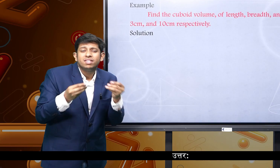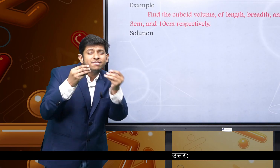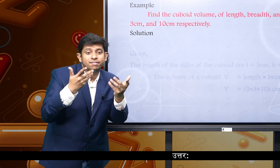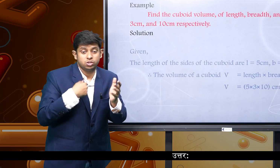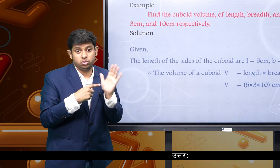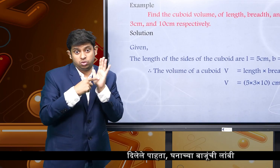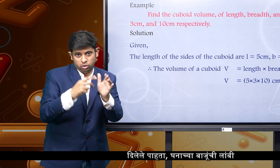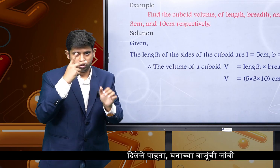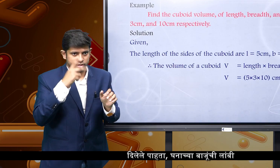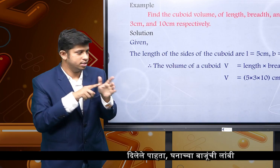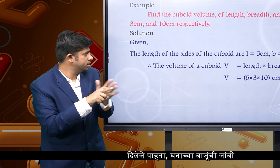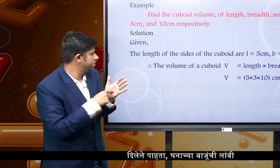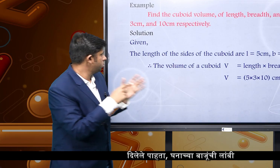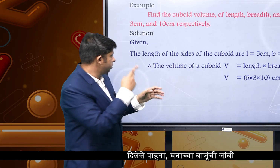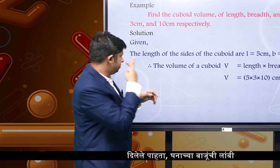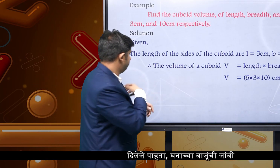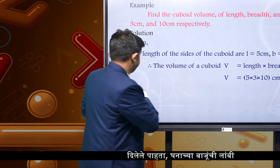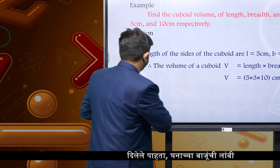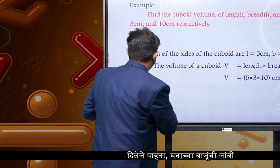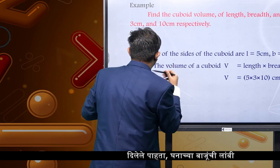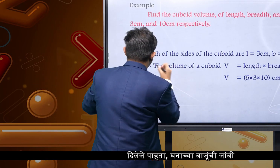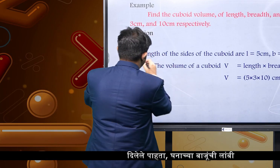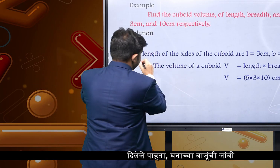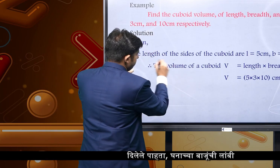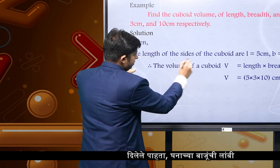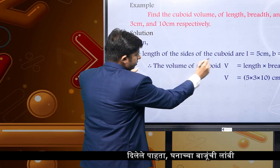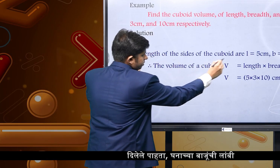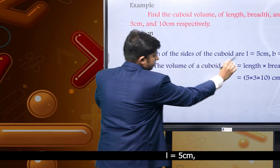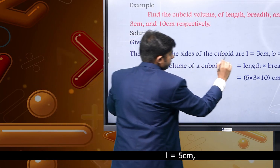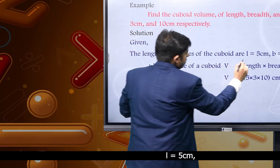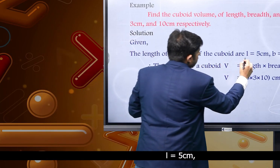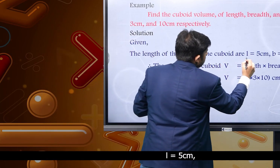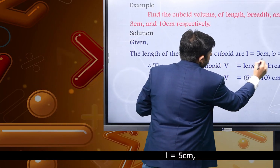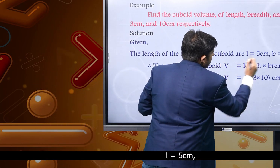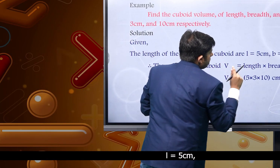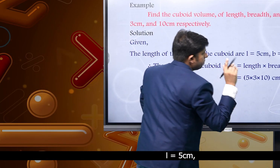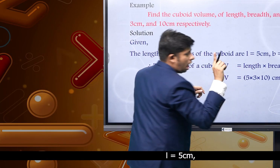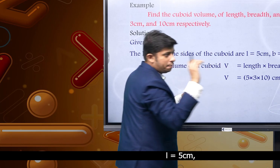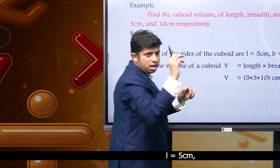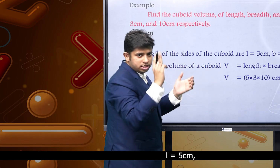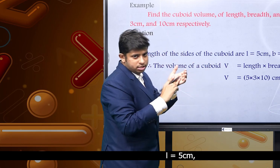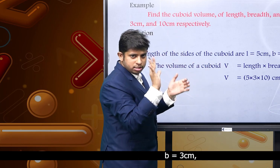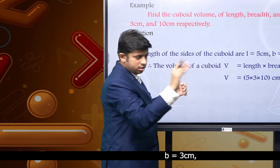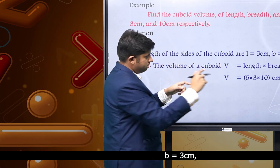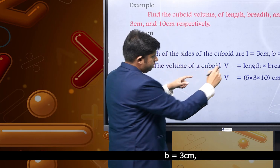उत्तर: दिलेले पाहता घनाच्या बाजूंची लांबी L बरोबर 5 सेंटीमीटर, B बरोबर